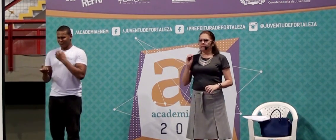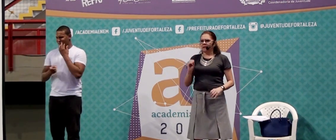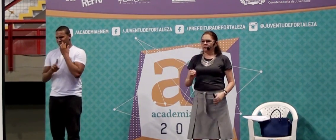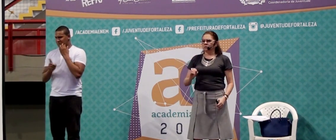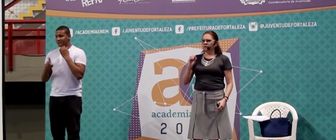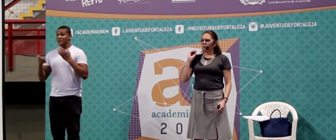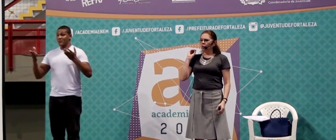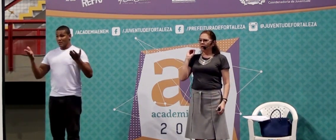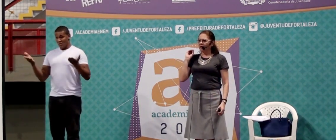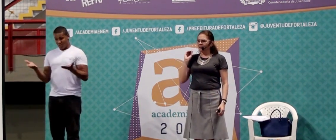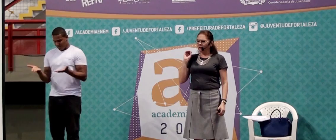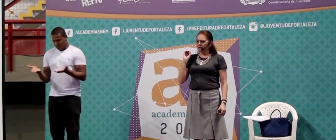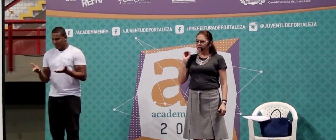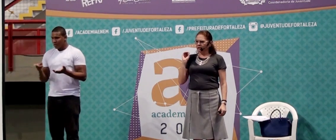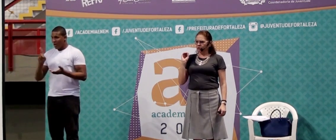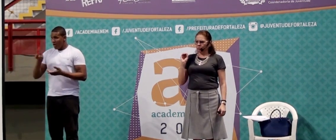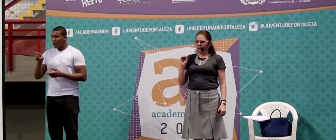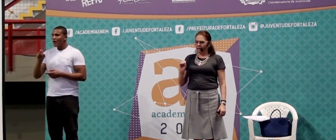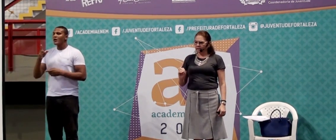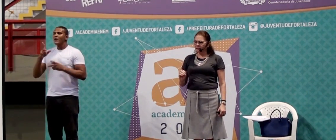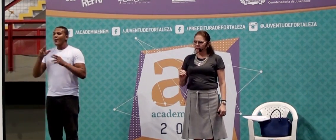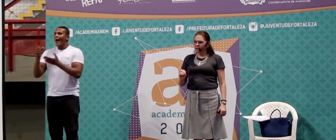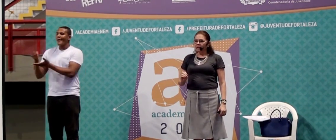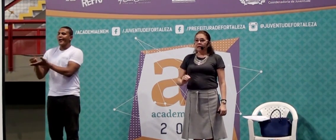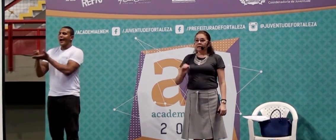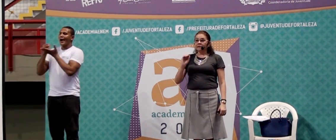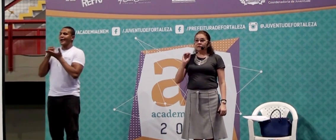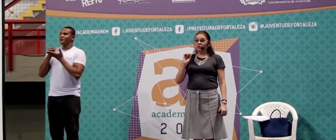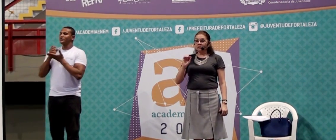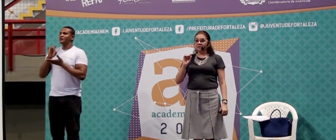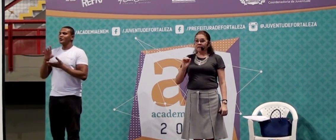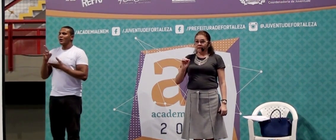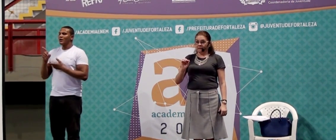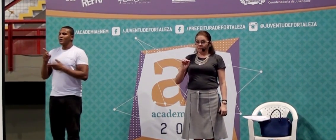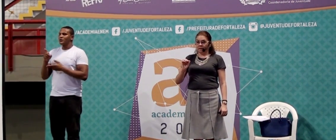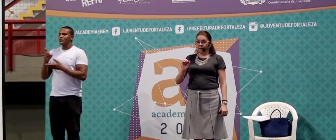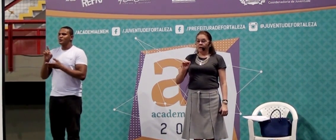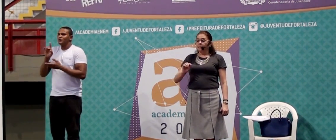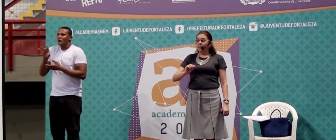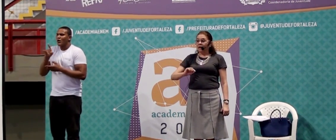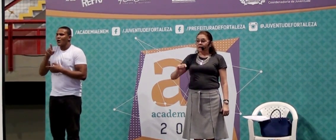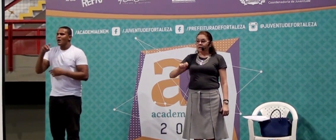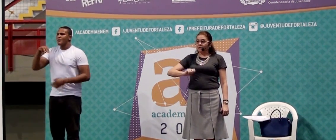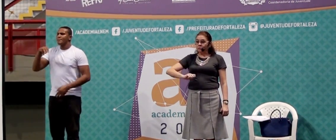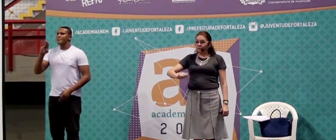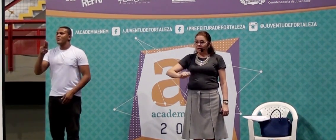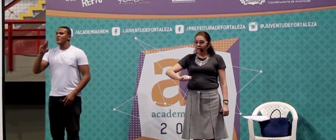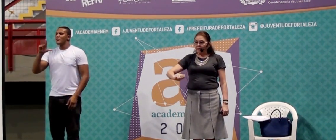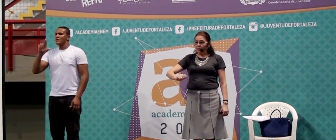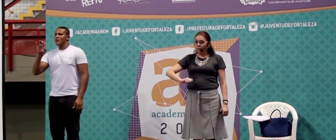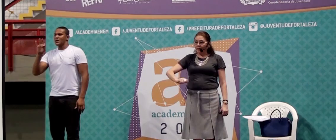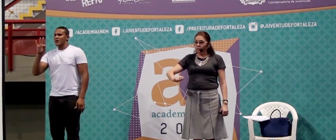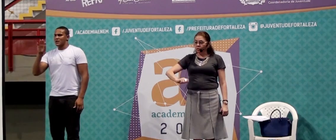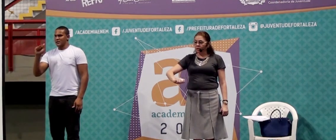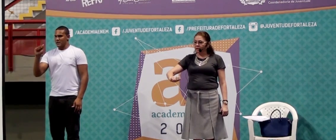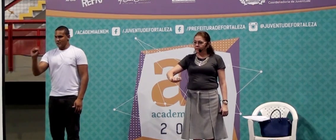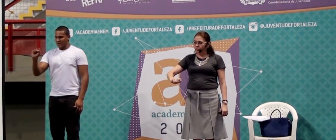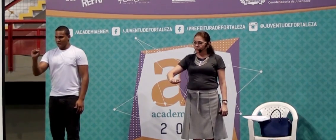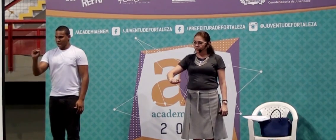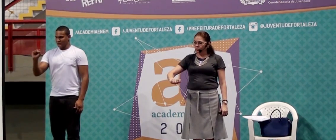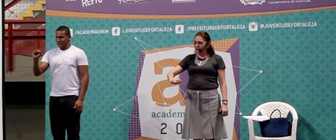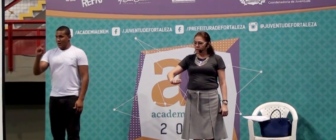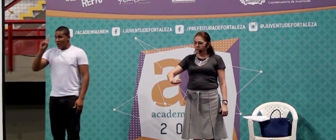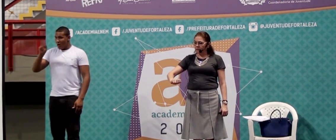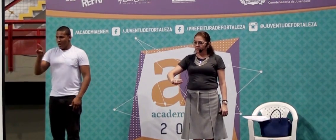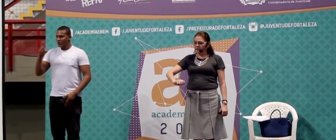são chamados muletas textuais. Eles só servem para ajudar o aluno que está